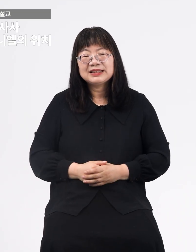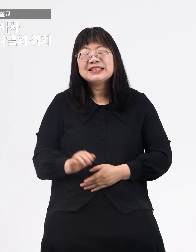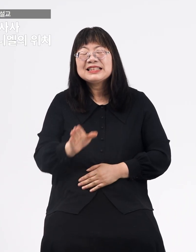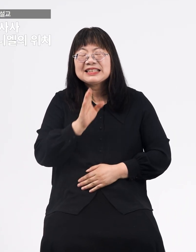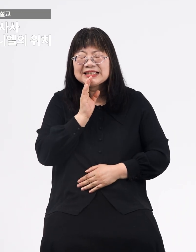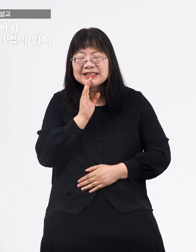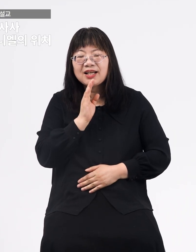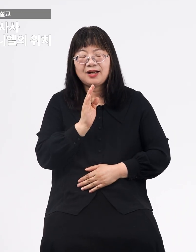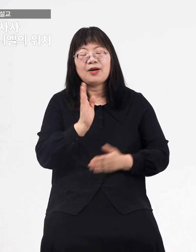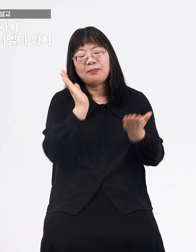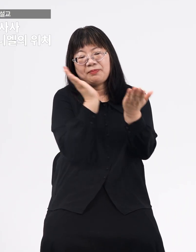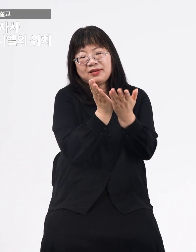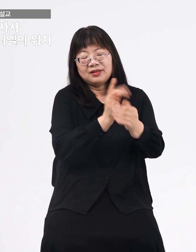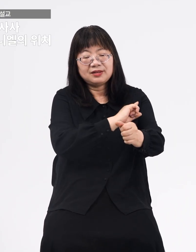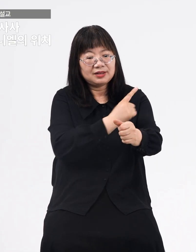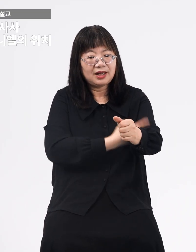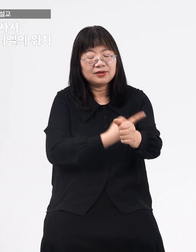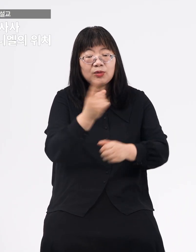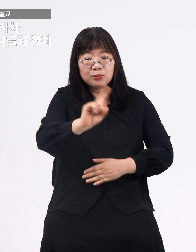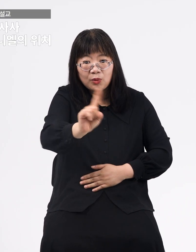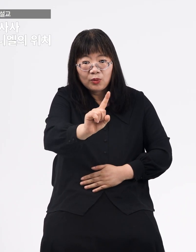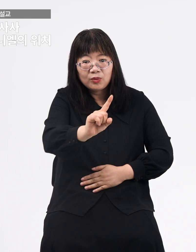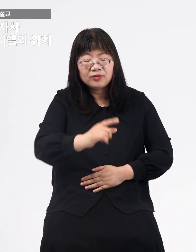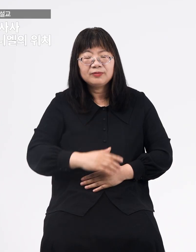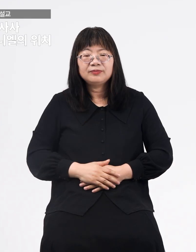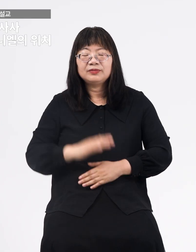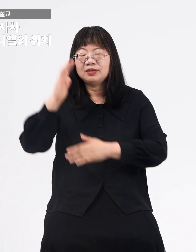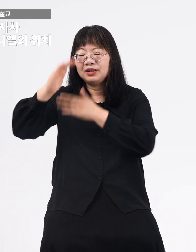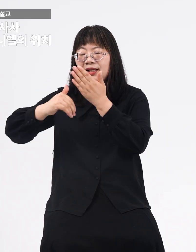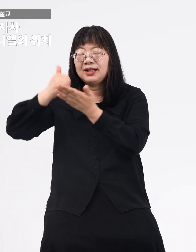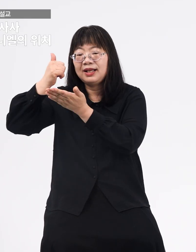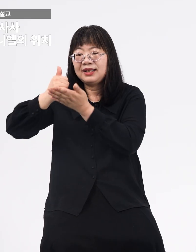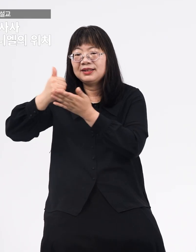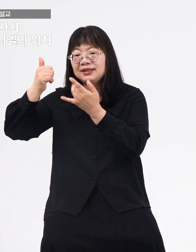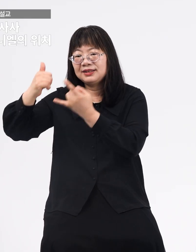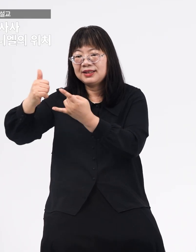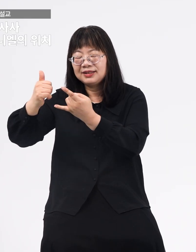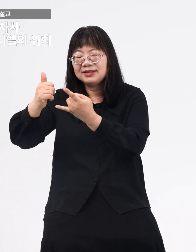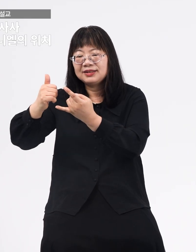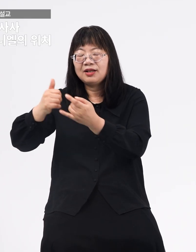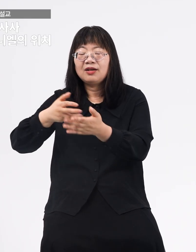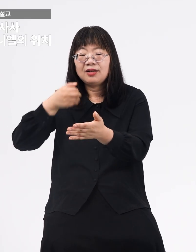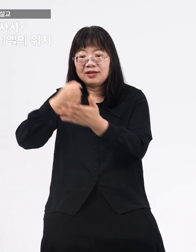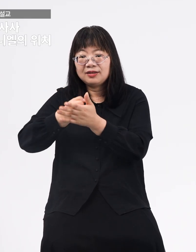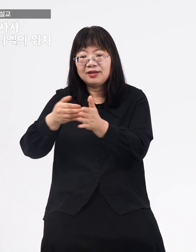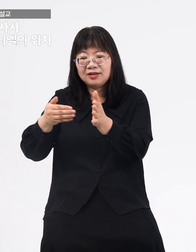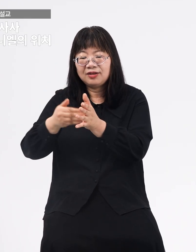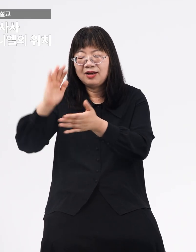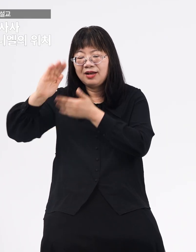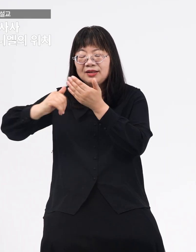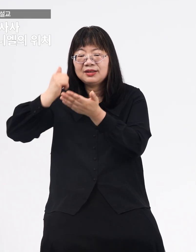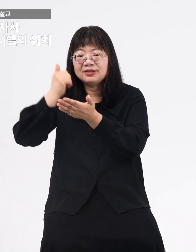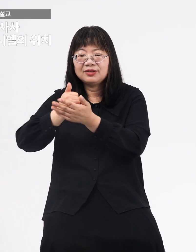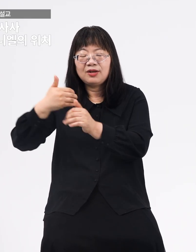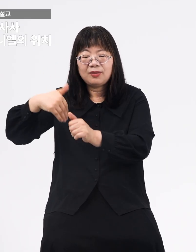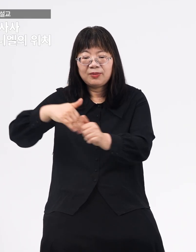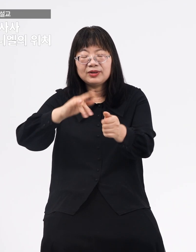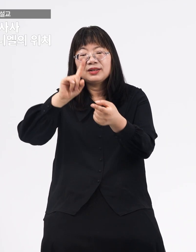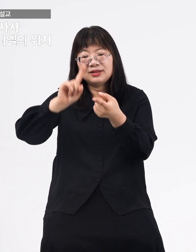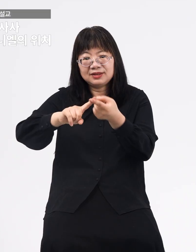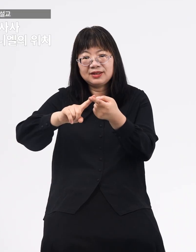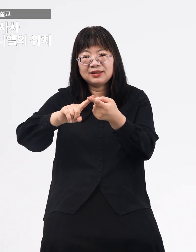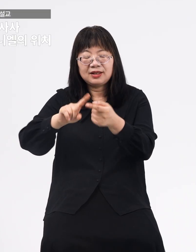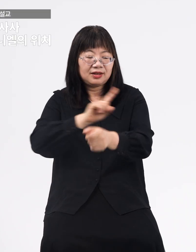진짜 자격은, 그리스도인들에게 진짜 자격은 뭐냐? 하나님이 지정하시고 하나님이 보내신 그